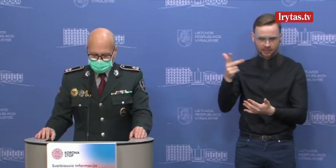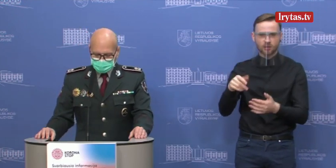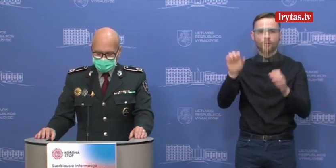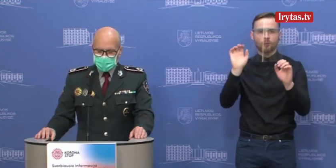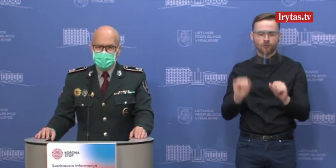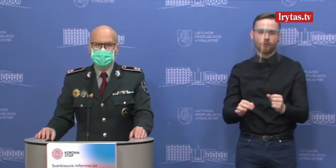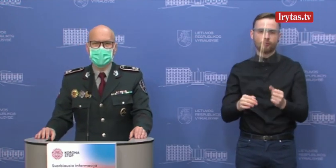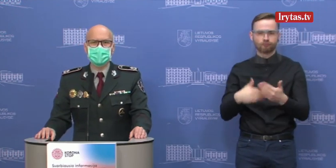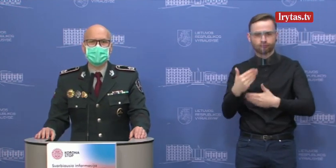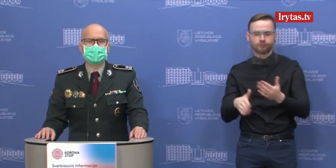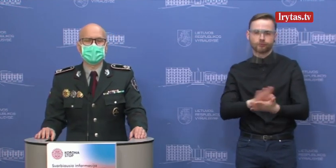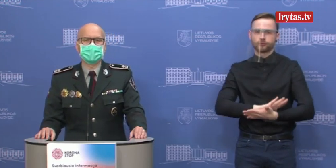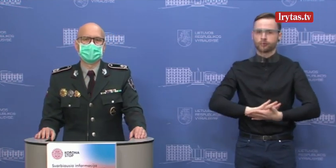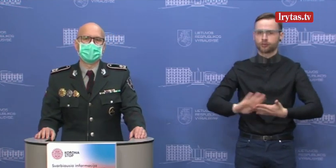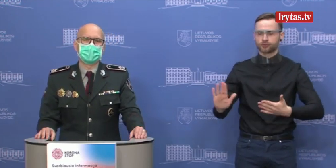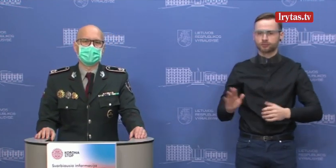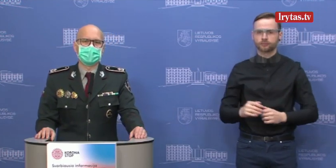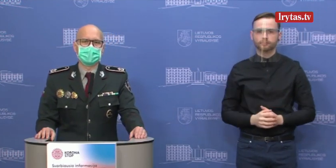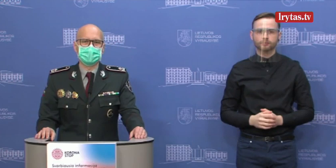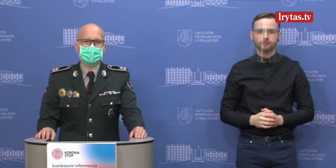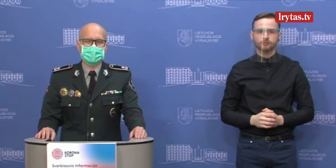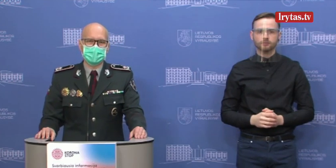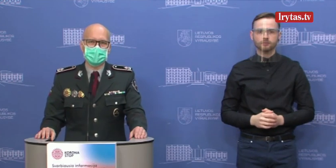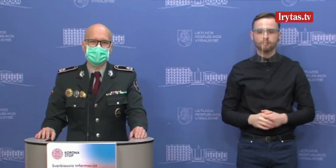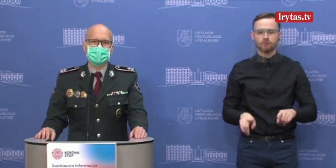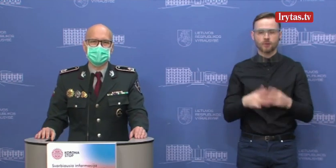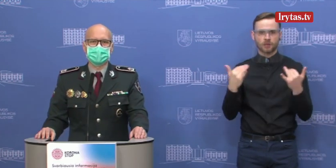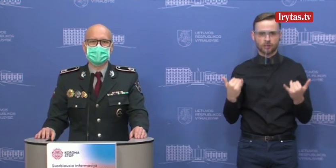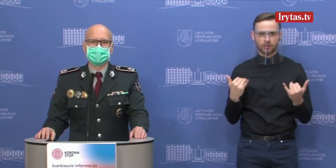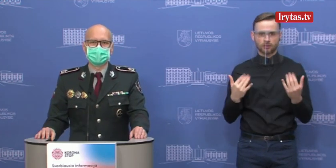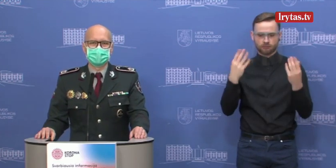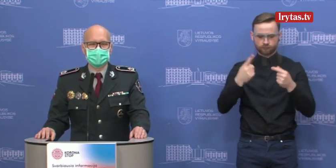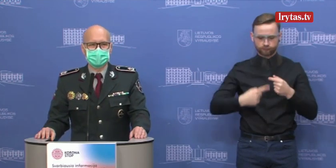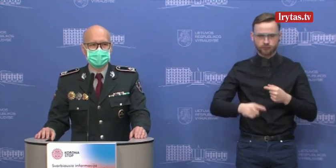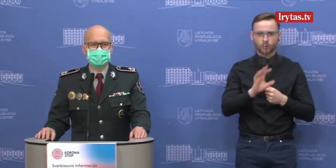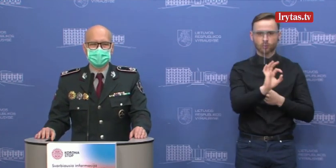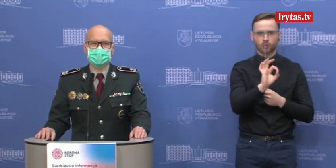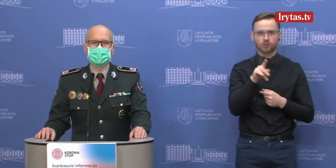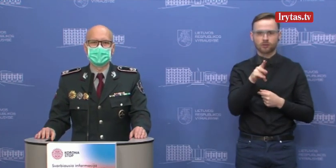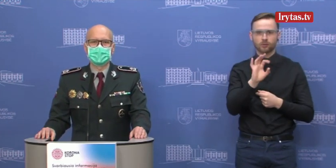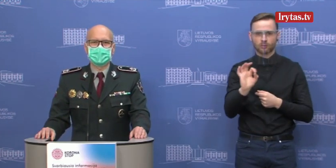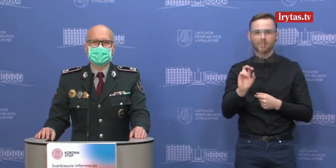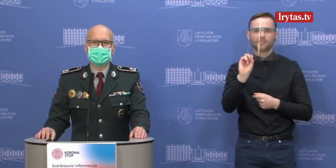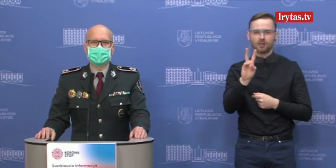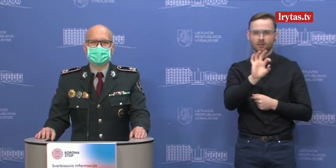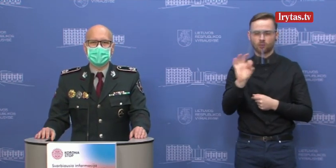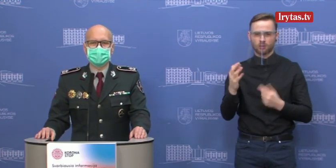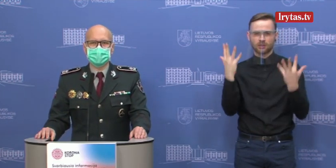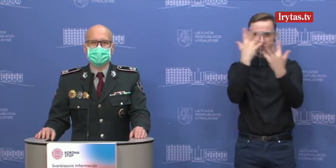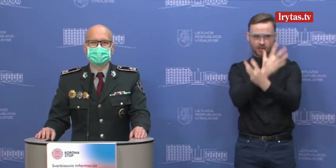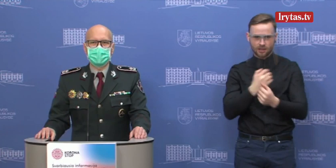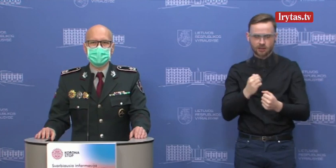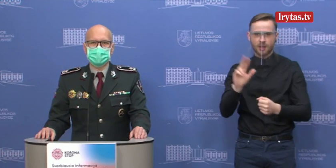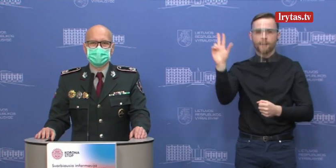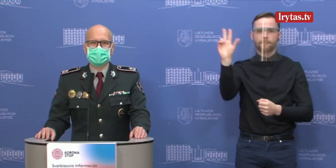sienas. Kaip jau buvo minėta, nuo šios dienos 00 valandų 00 minučių